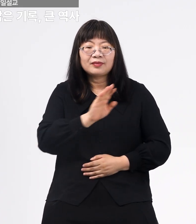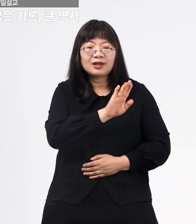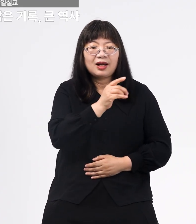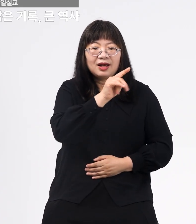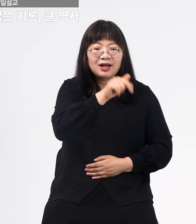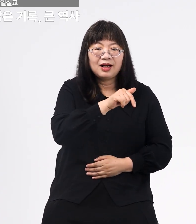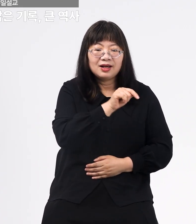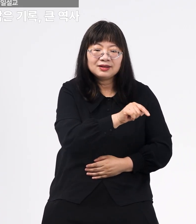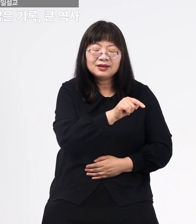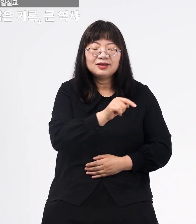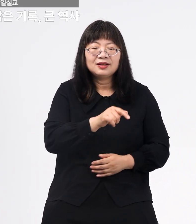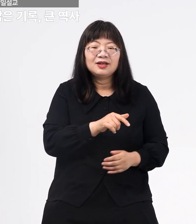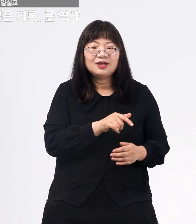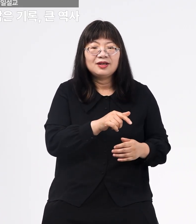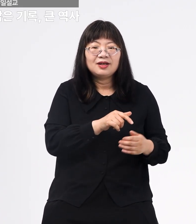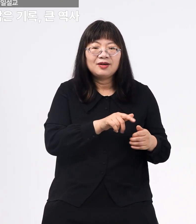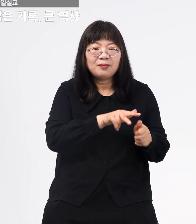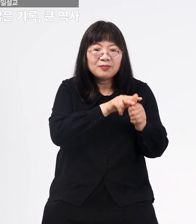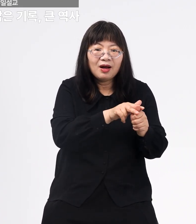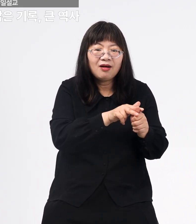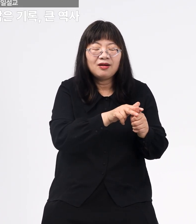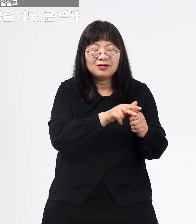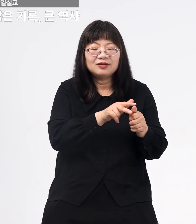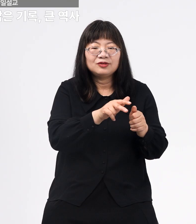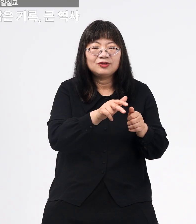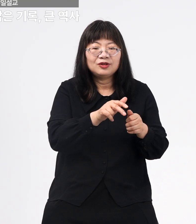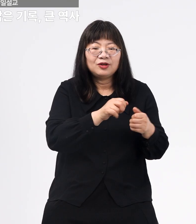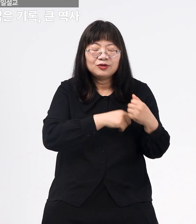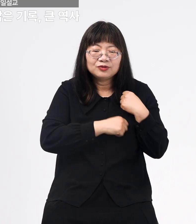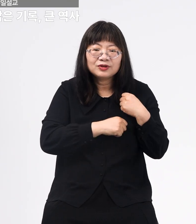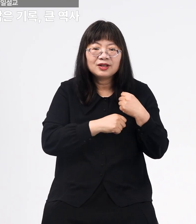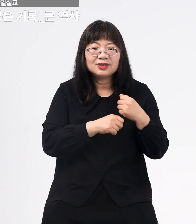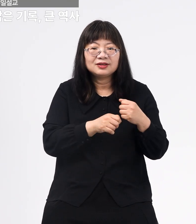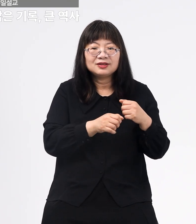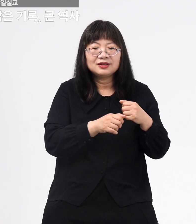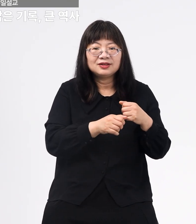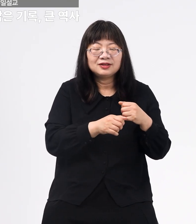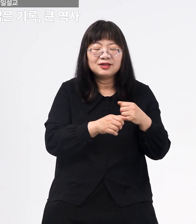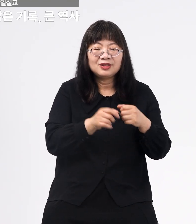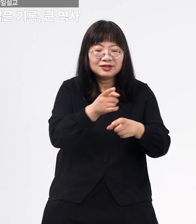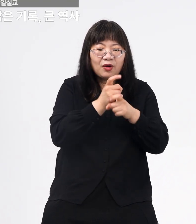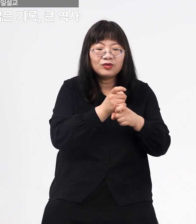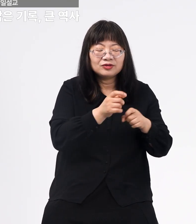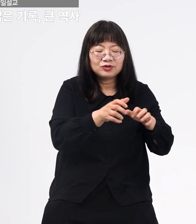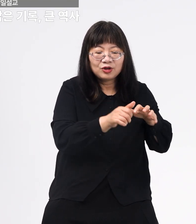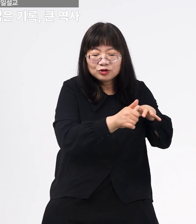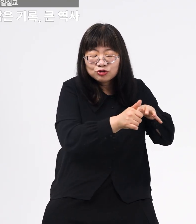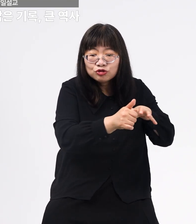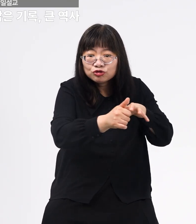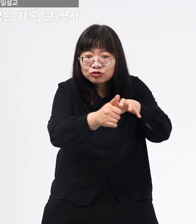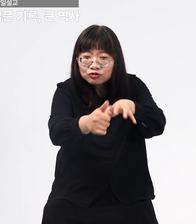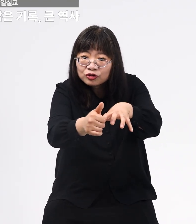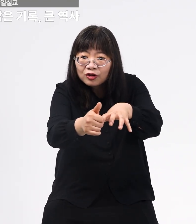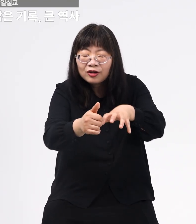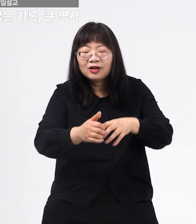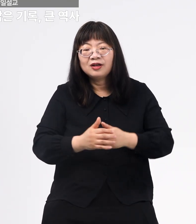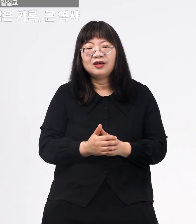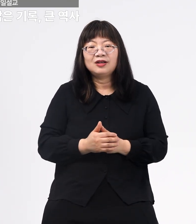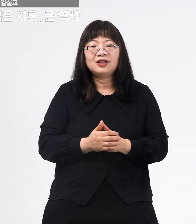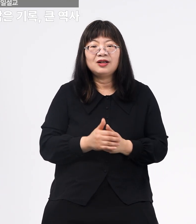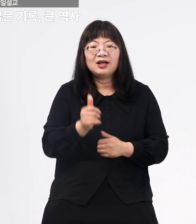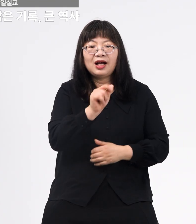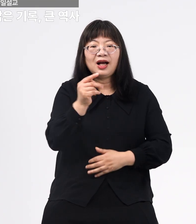바락이 그의 병거들과 군대를 추격하여, 이제 이스라엘의 장군이 추격을 하는 거죠. 추격하여